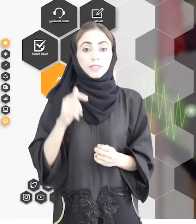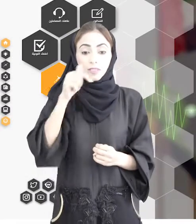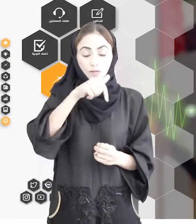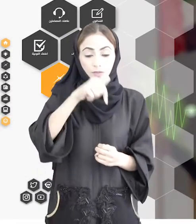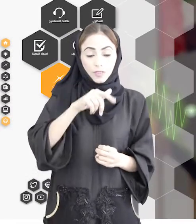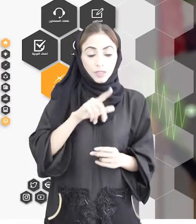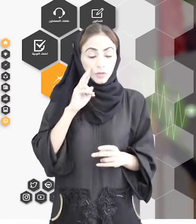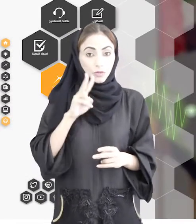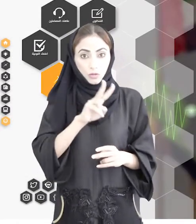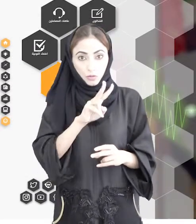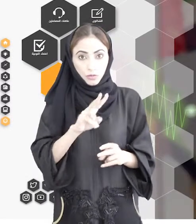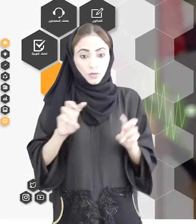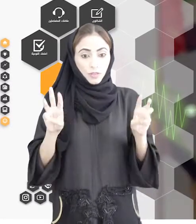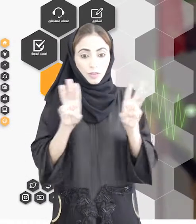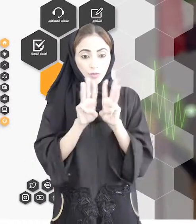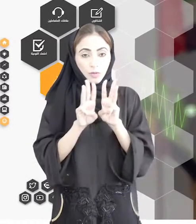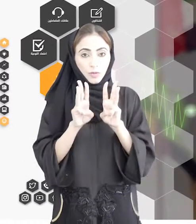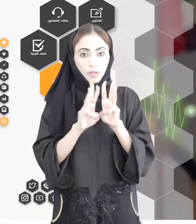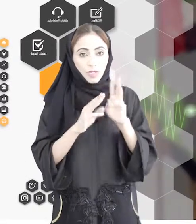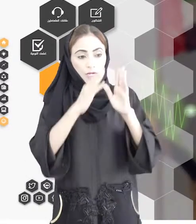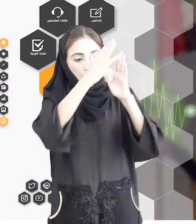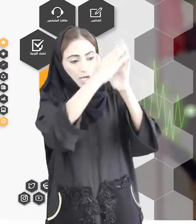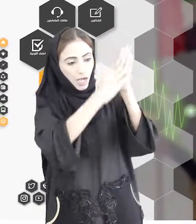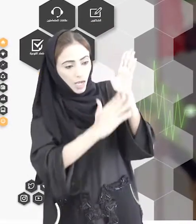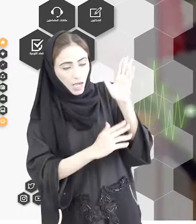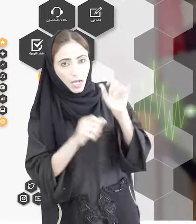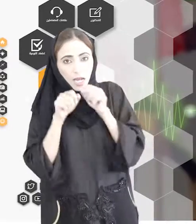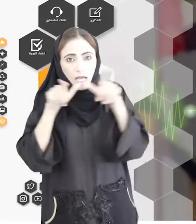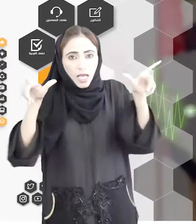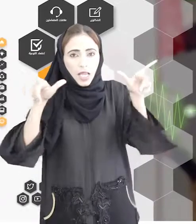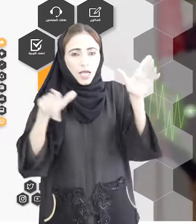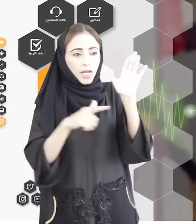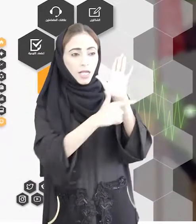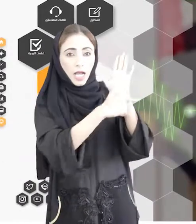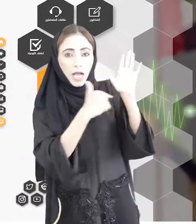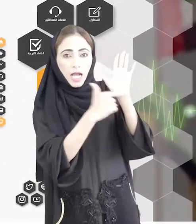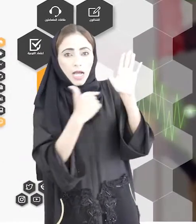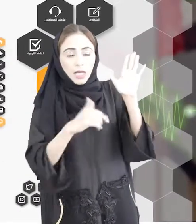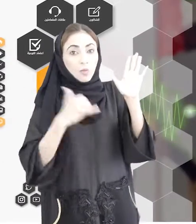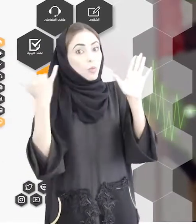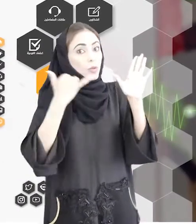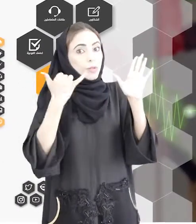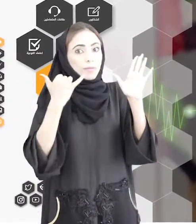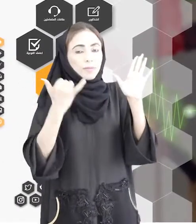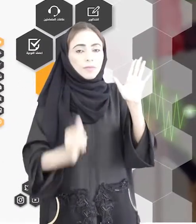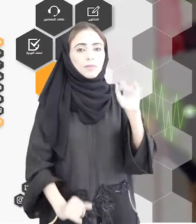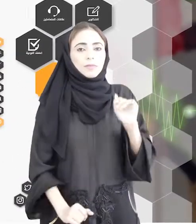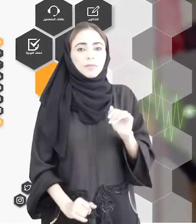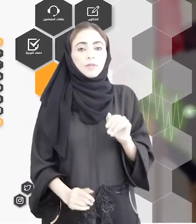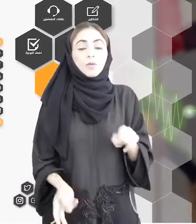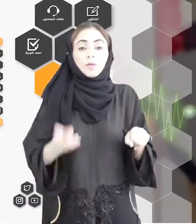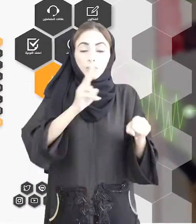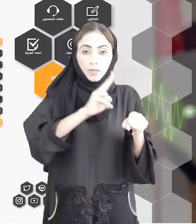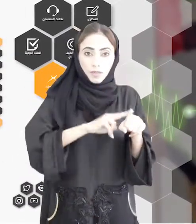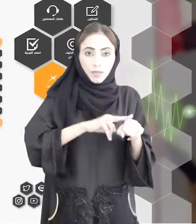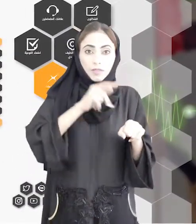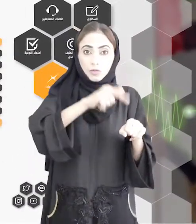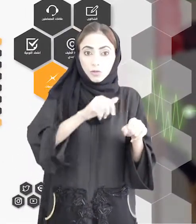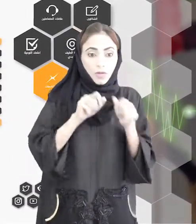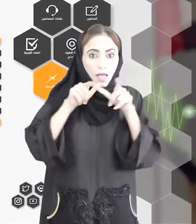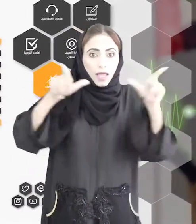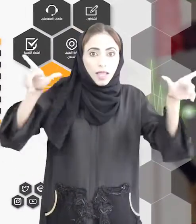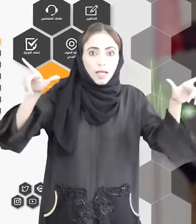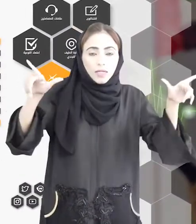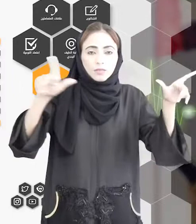وفي هذه المنطقة تجدون آخر الإعلانات المهمة من الهيئة، وقد ترتبط هذه الإعلانات